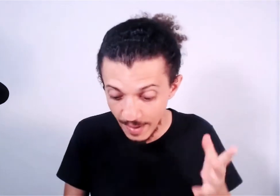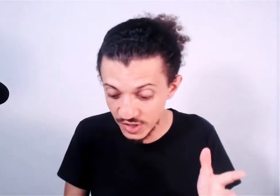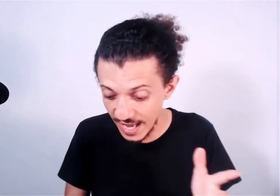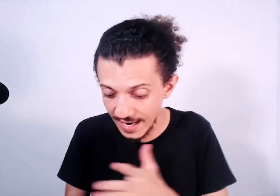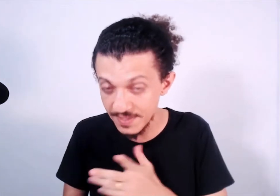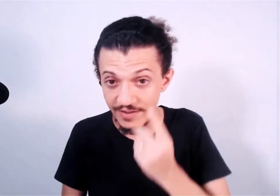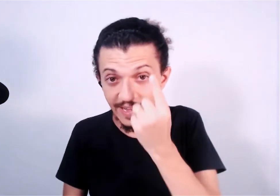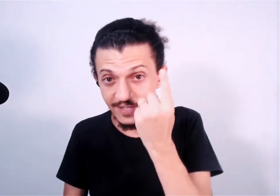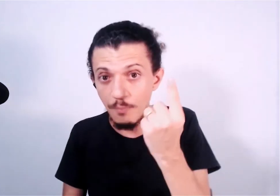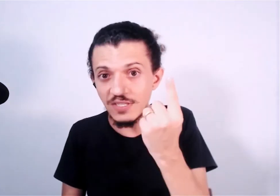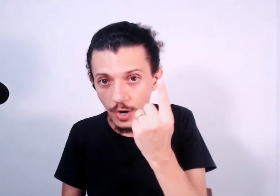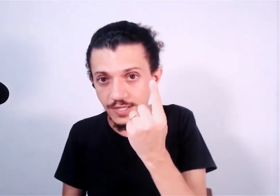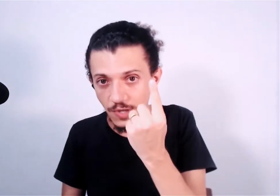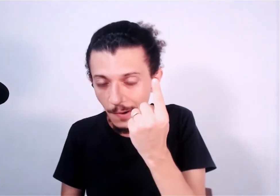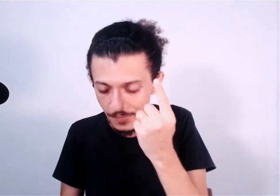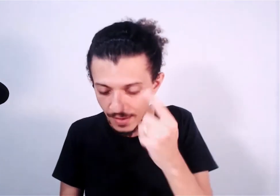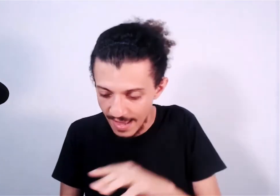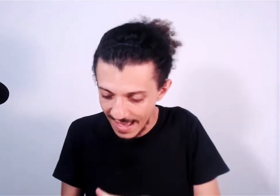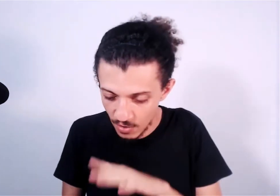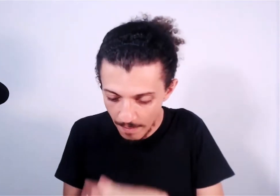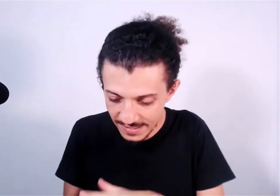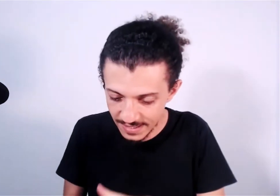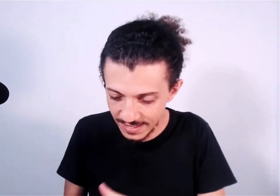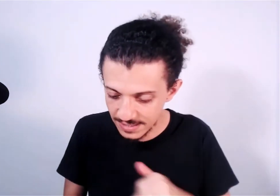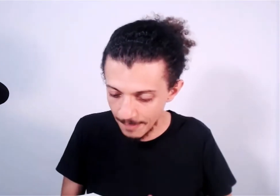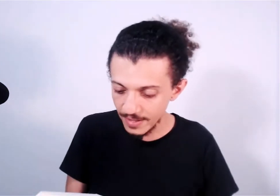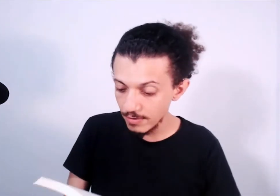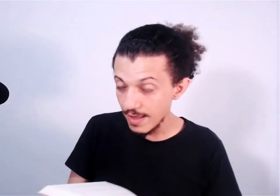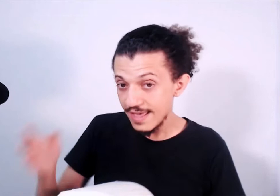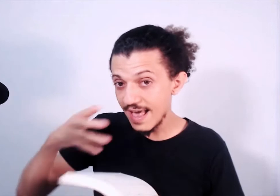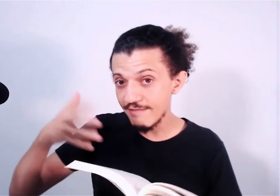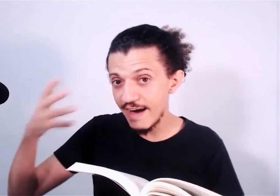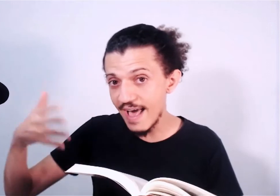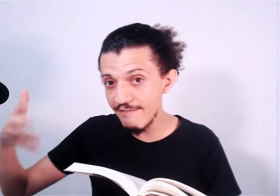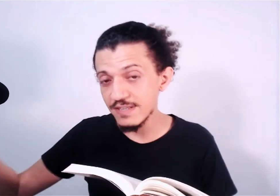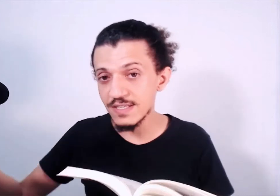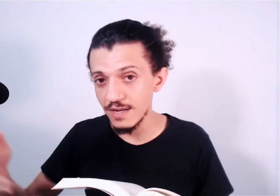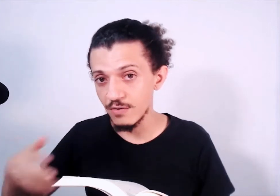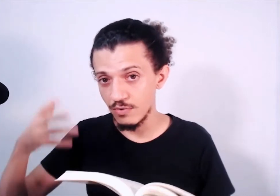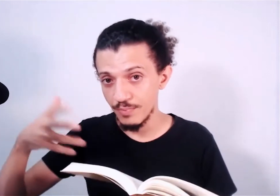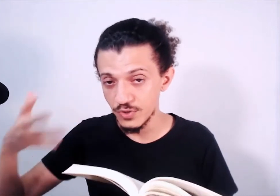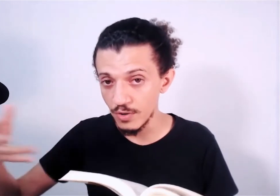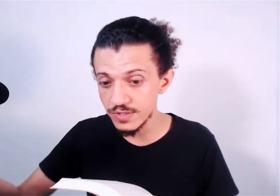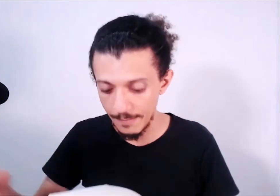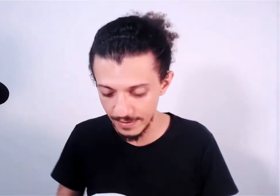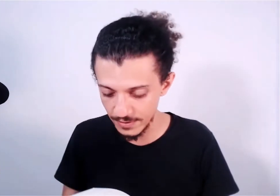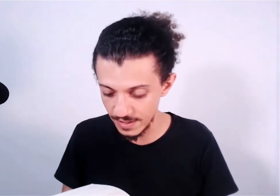diretamente em Libras. Na verdade, é uma história só. Ela começa aqui nesse capítulo e ela vai avançando para os outros capítulos. E o